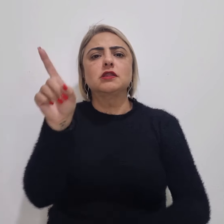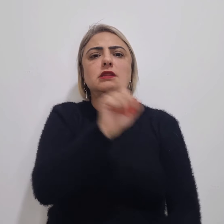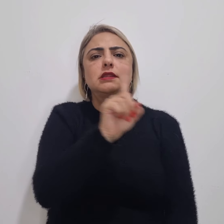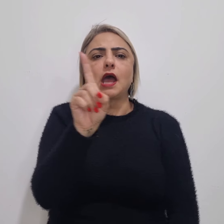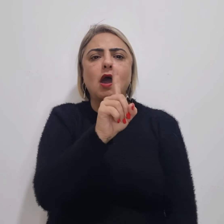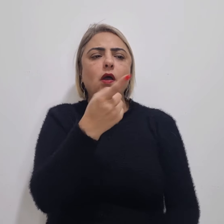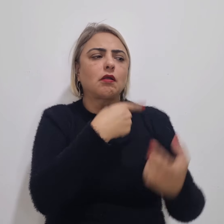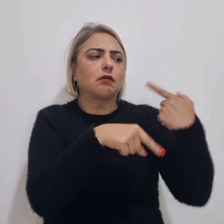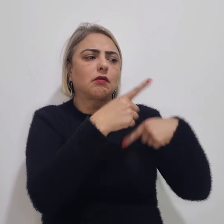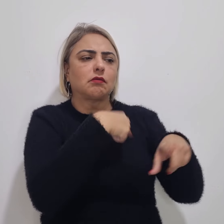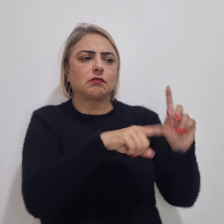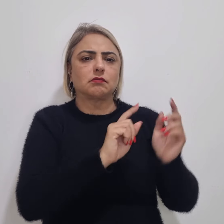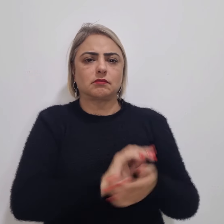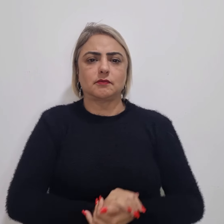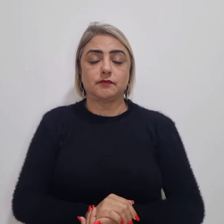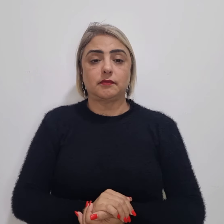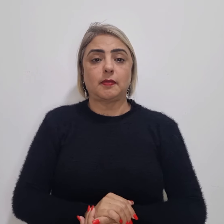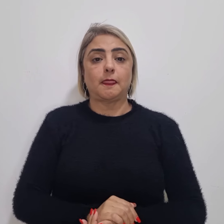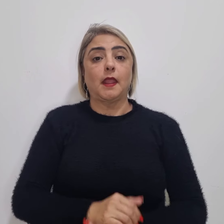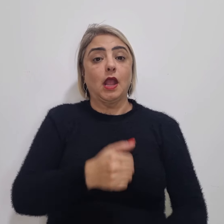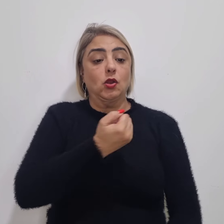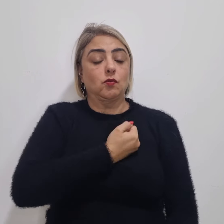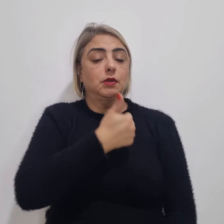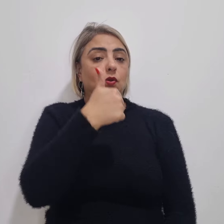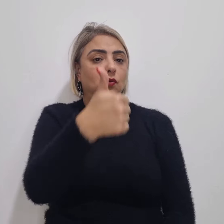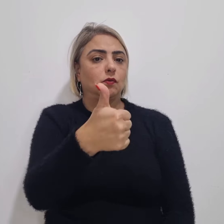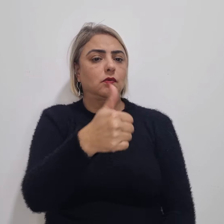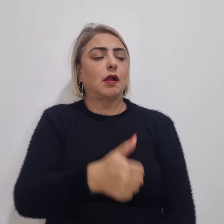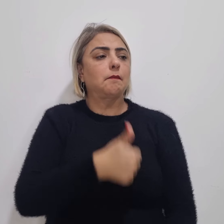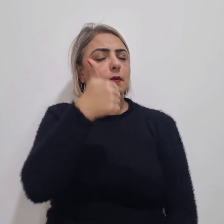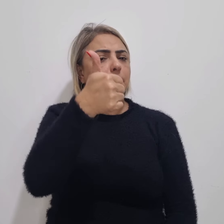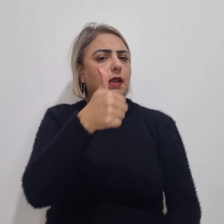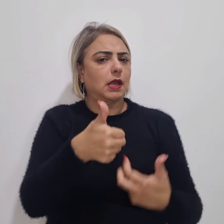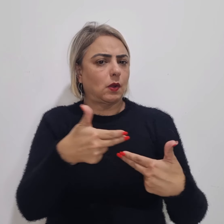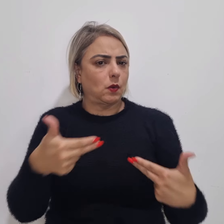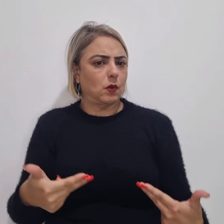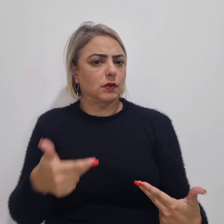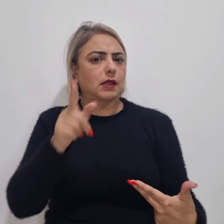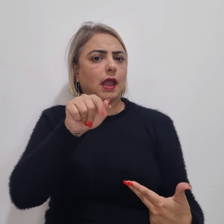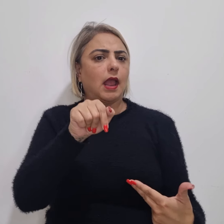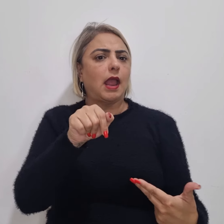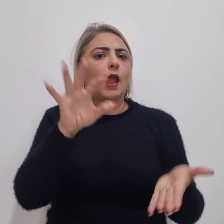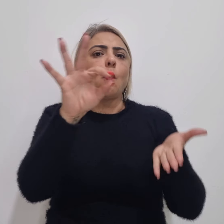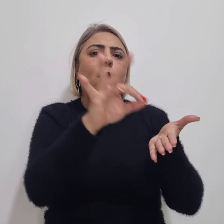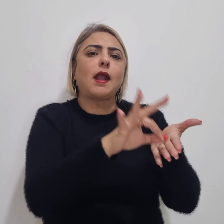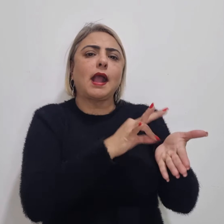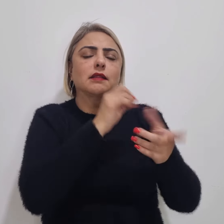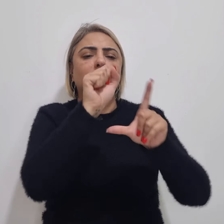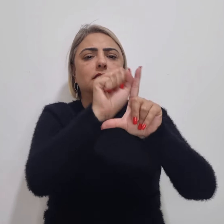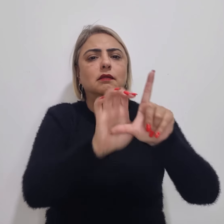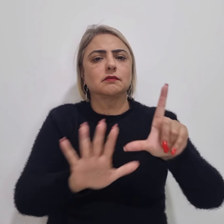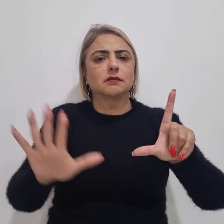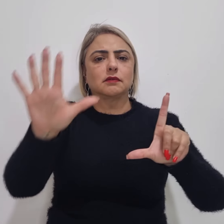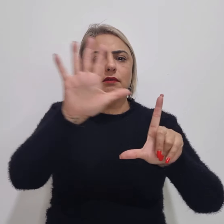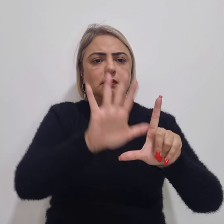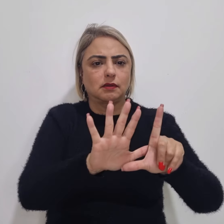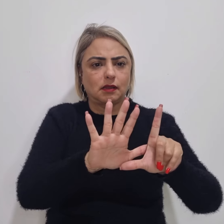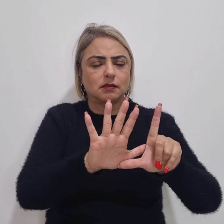retrocesso. Passo 1. O primeiro passo é o cadastro na plataforma de autenticação